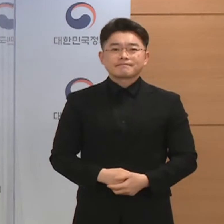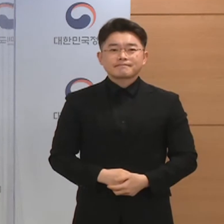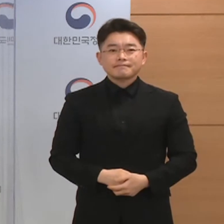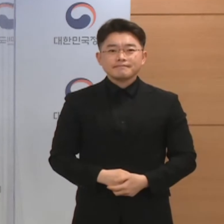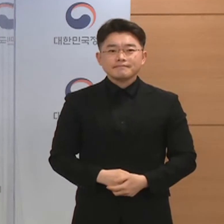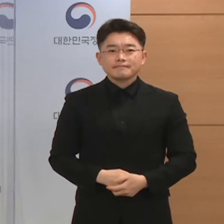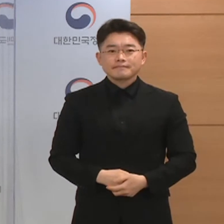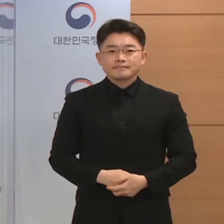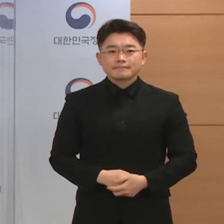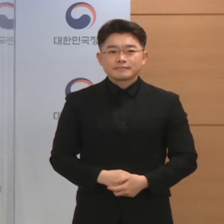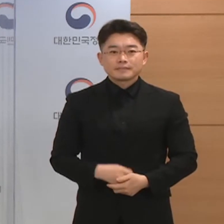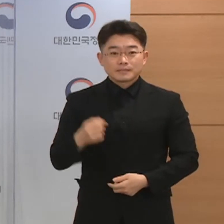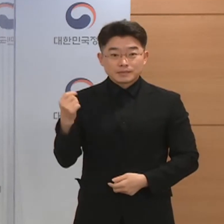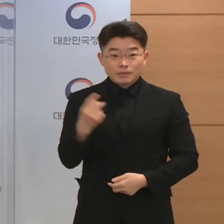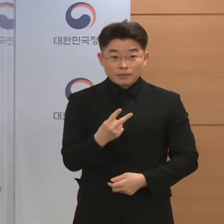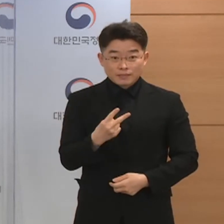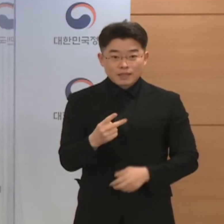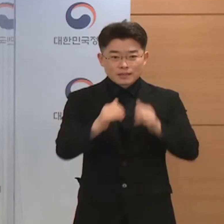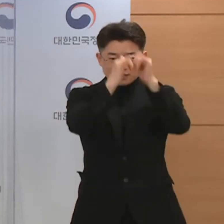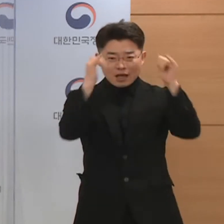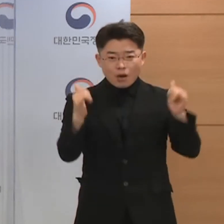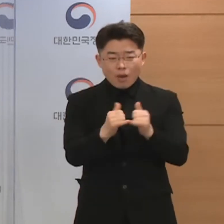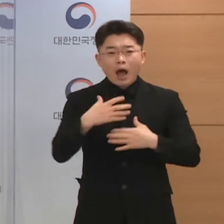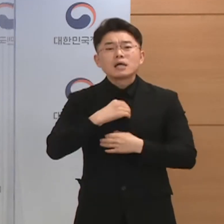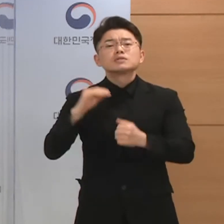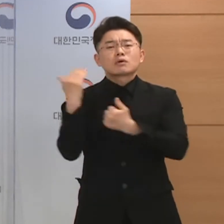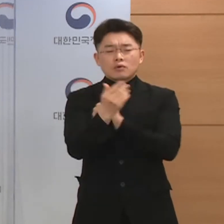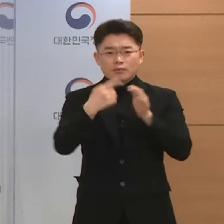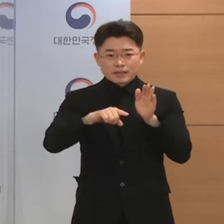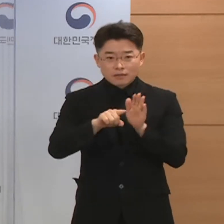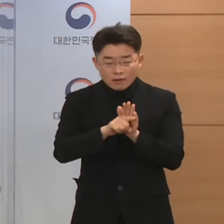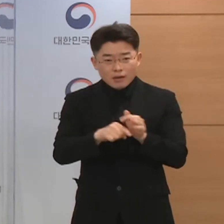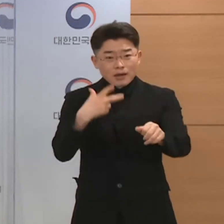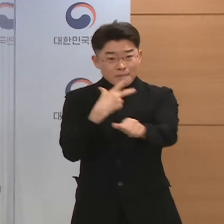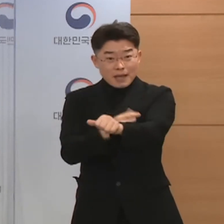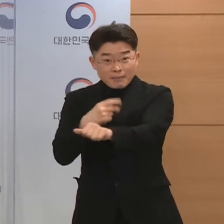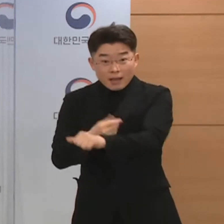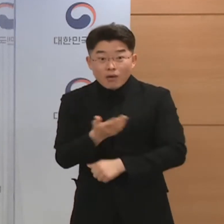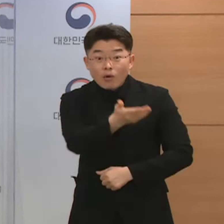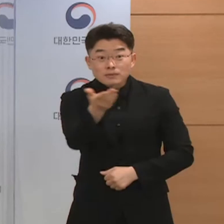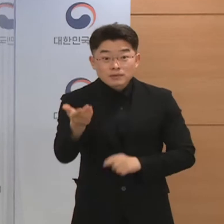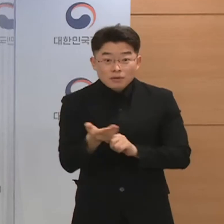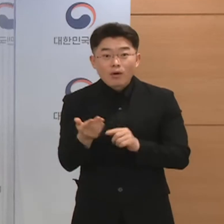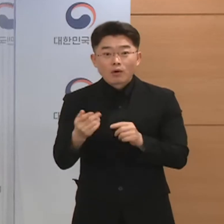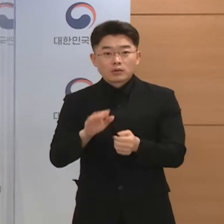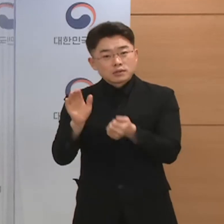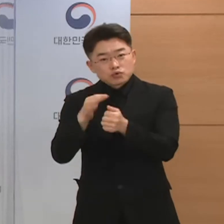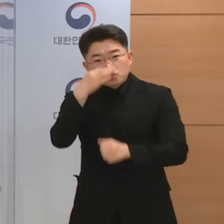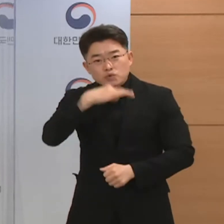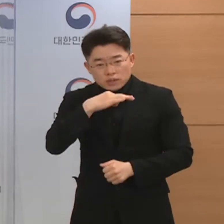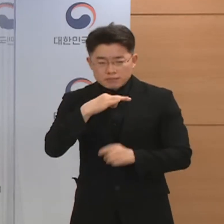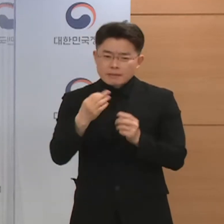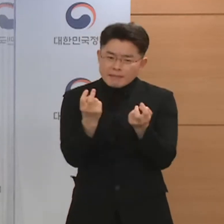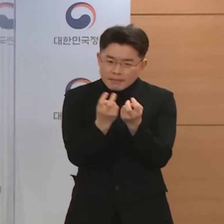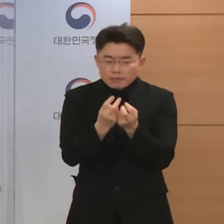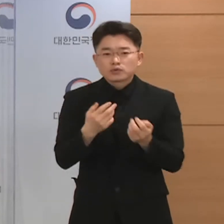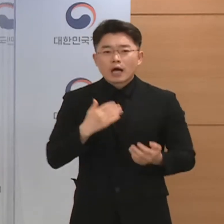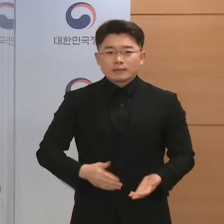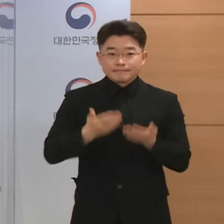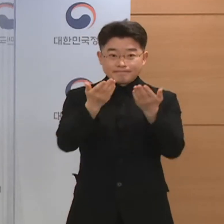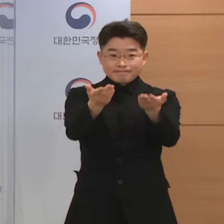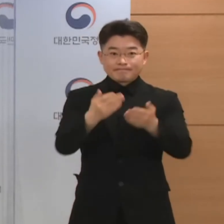이와 함께 우리 사회의 안전을 위해 예방접종에 참여하는 국민들을 우대하기 위한 다양한 혜택을